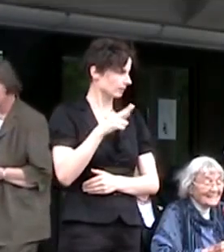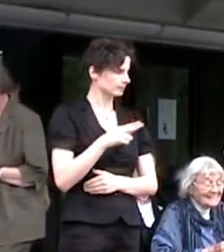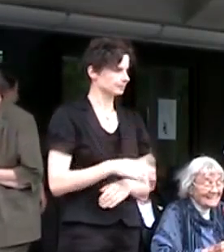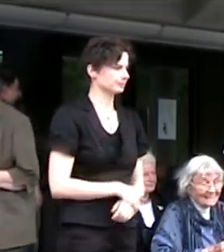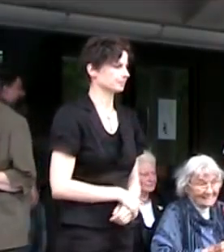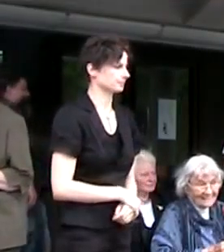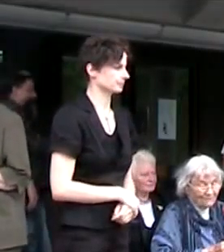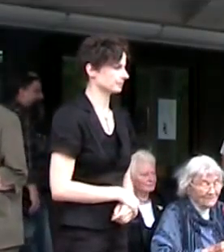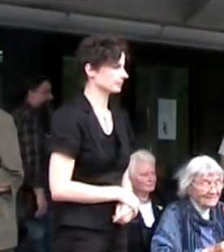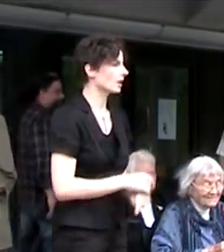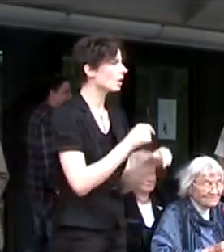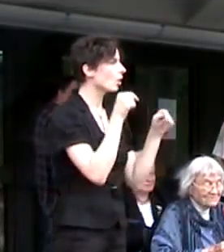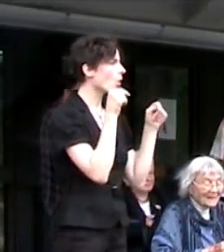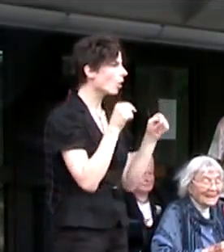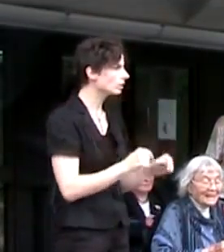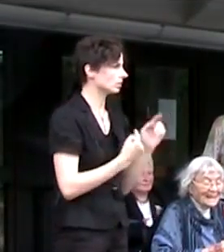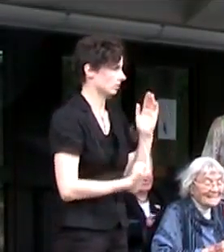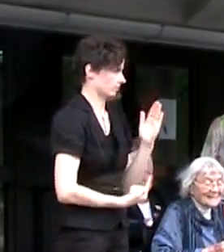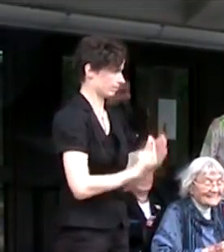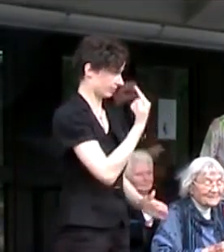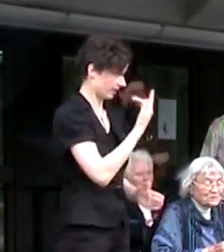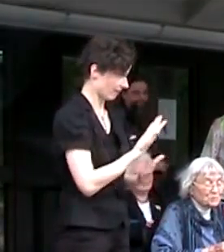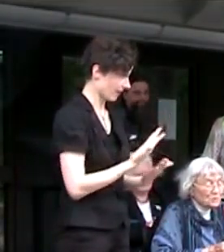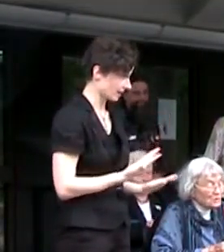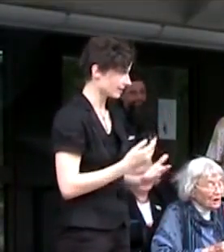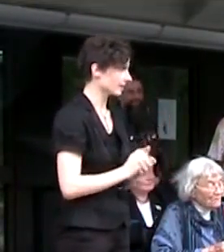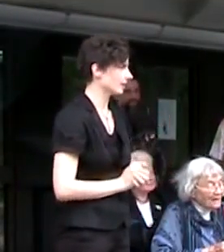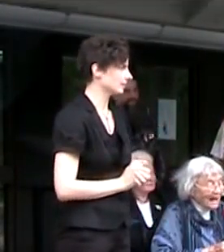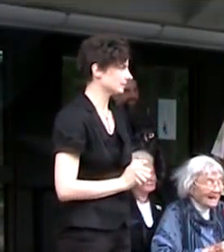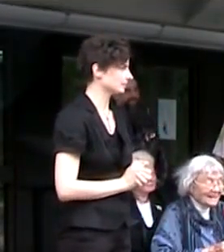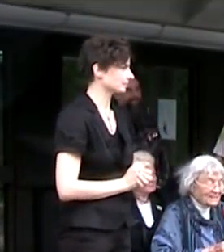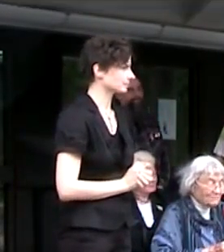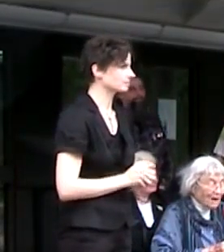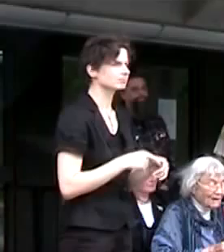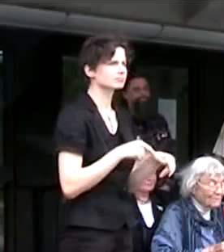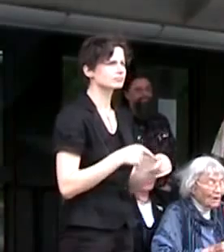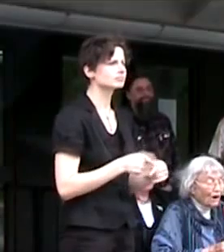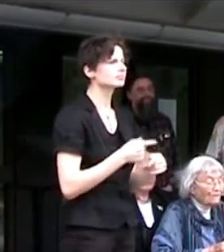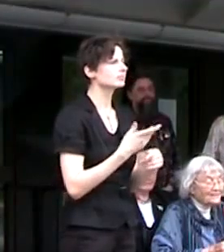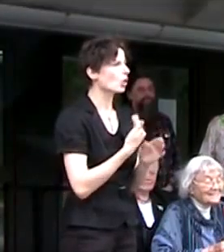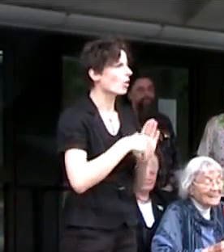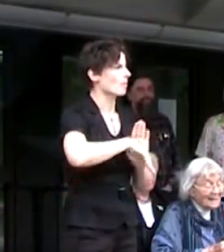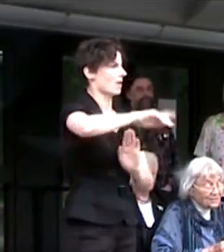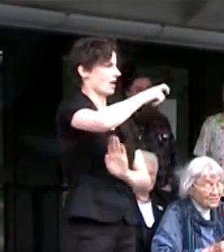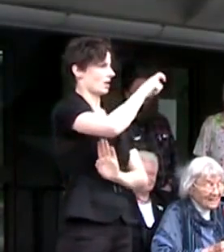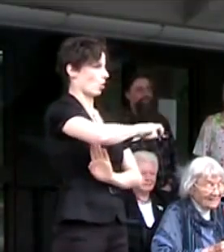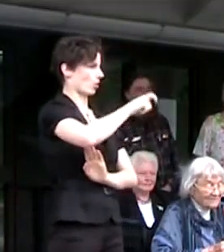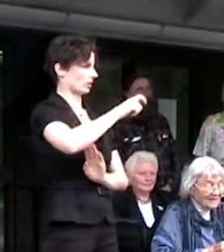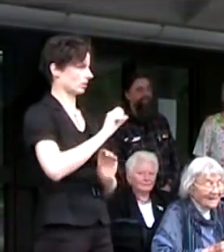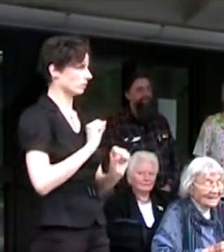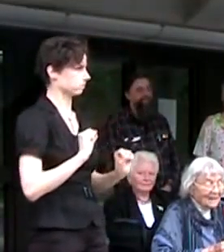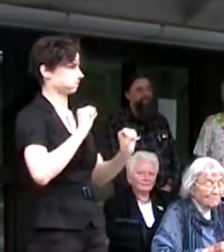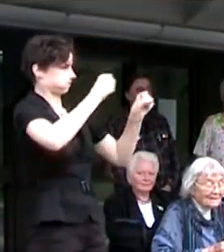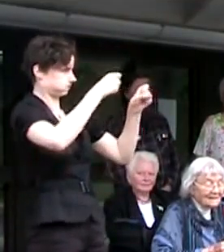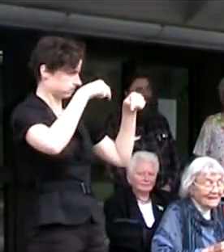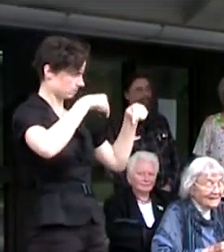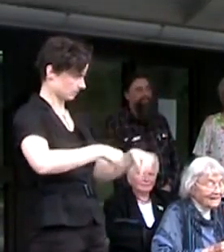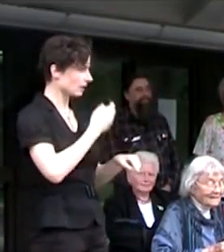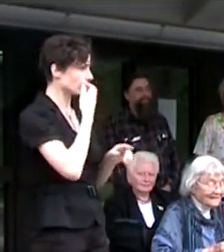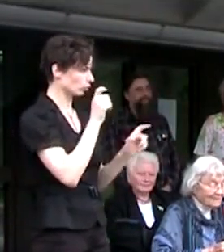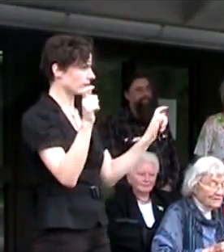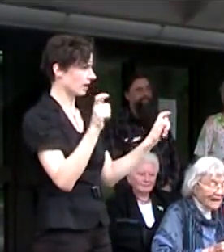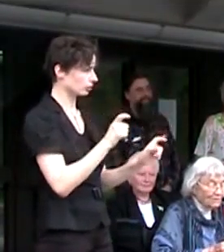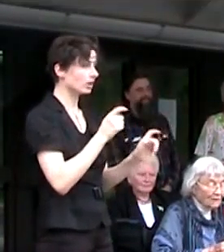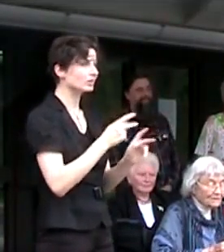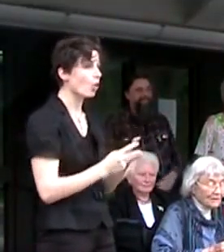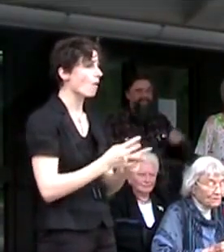des diesjährigen Treffens ist das hinzugekommene Engagement offizieller Stellen der Mitglieder